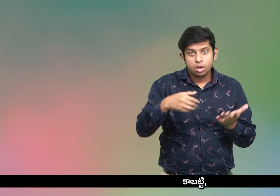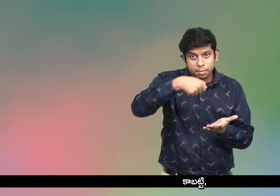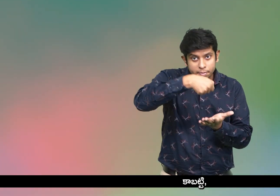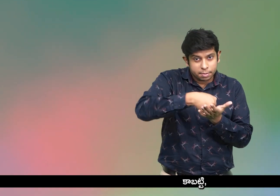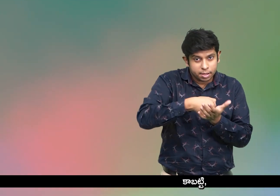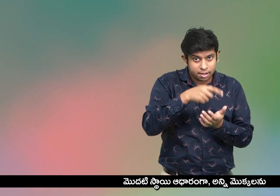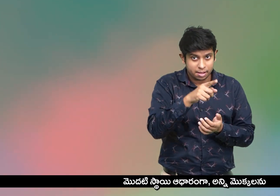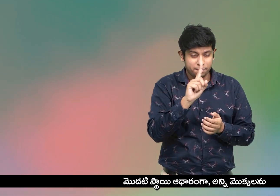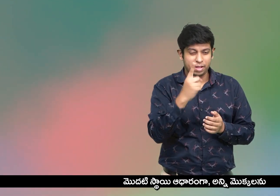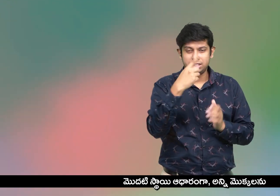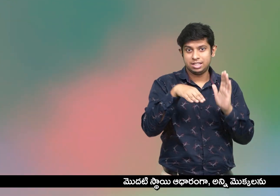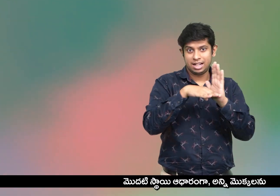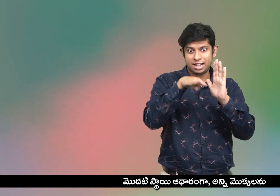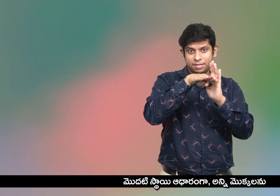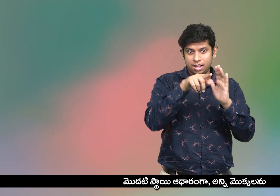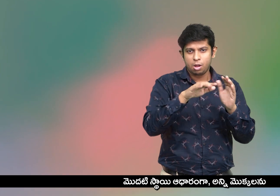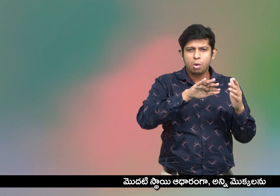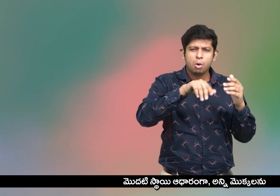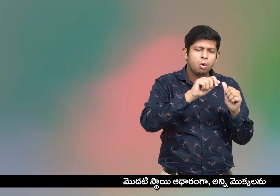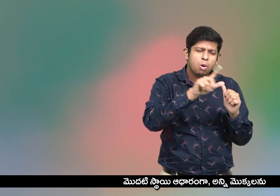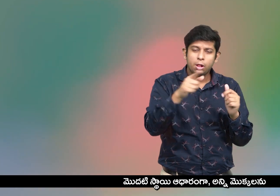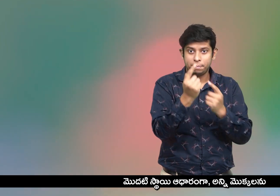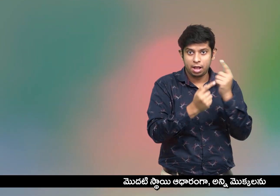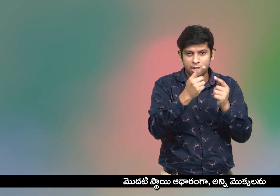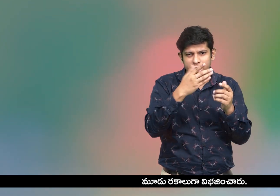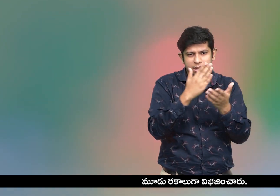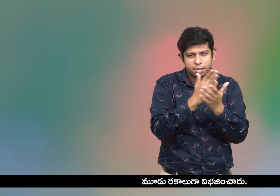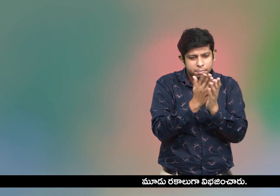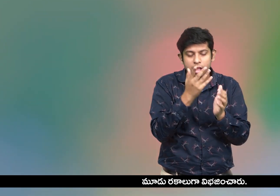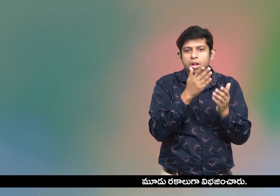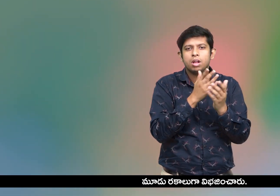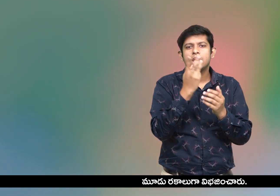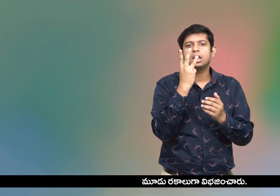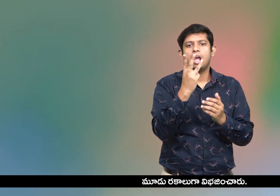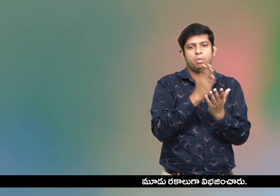కాబట్టి మొదటి స్థాయి ఆధారంగా అన్ని మొక్కలను 3 రకాలుగా విభజించారు.